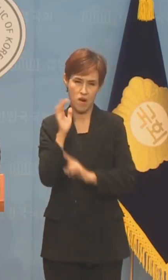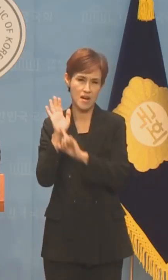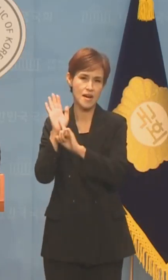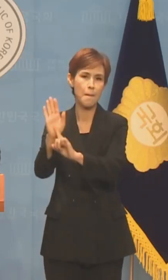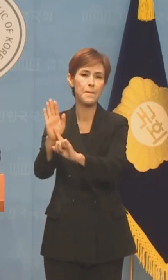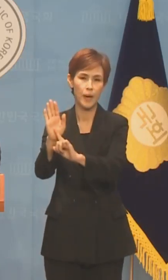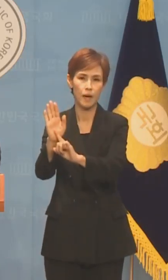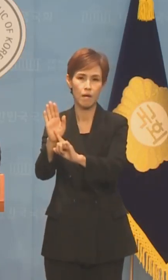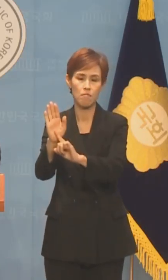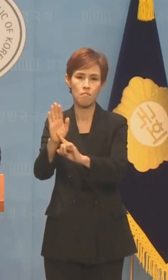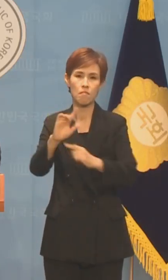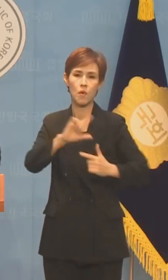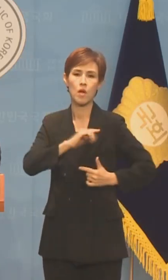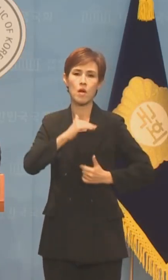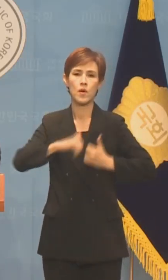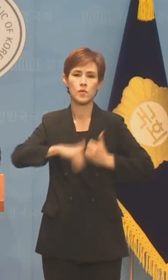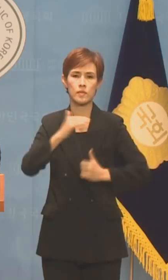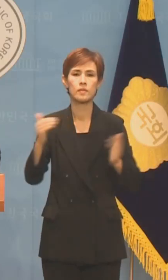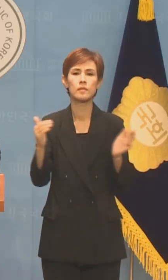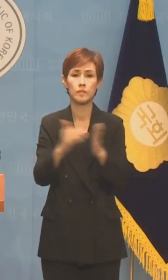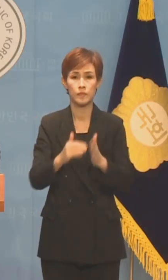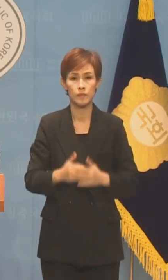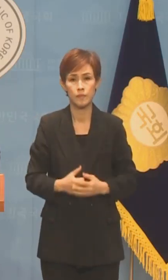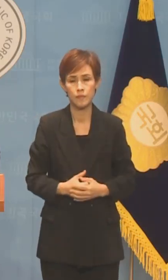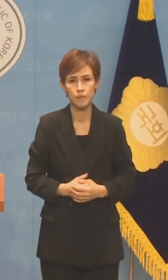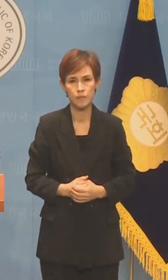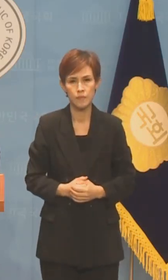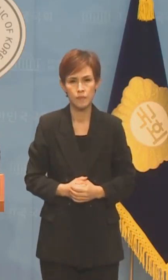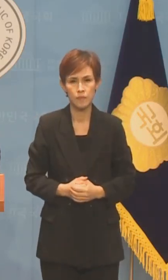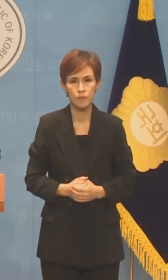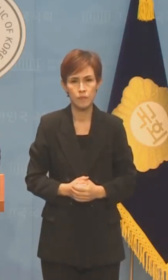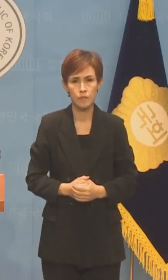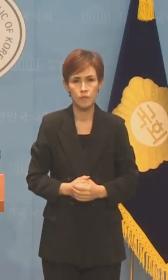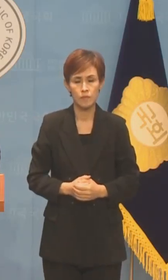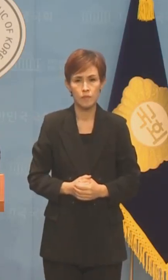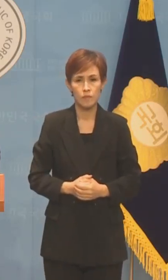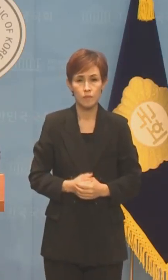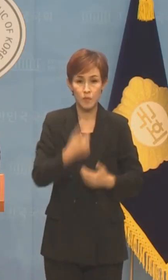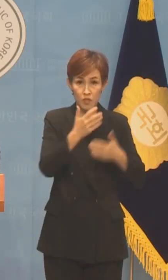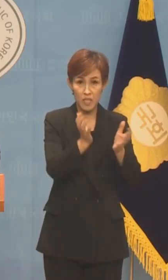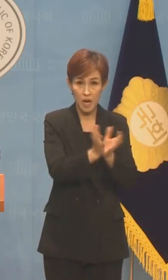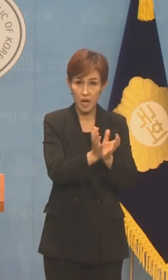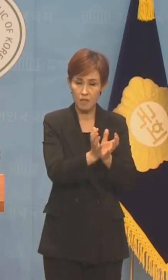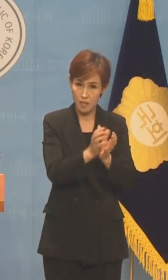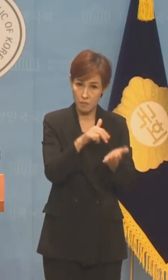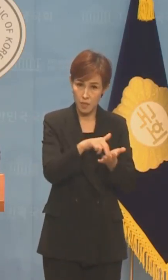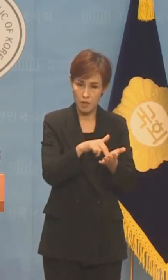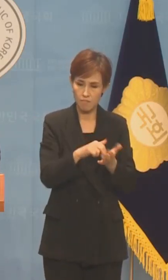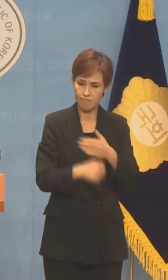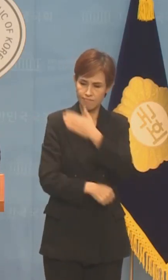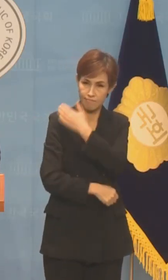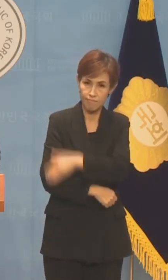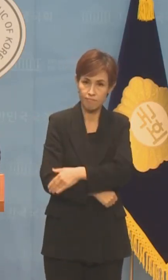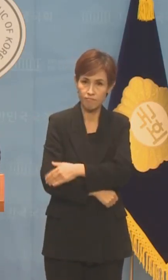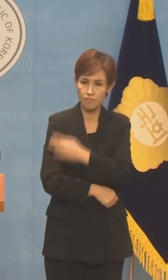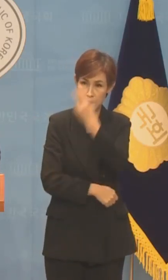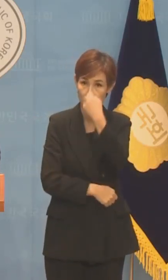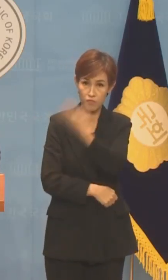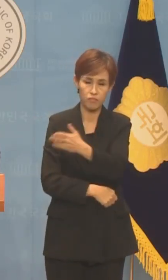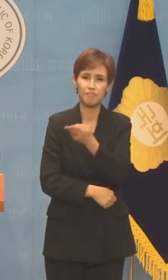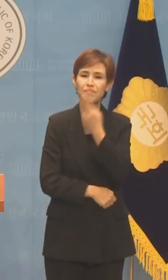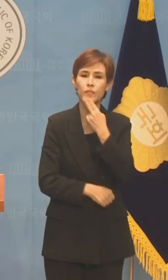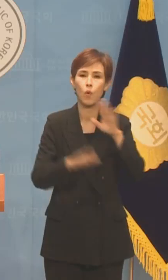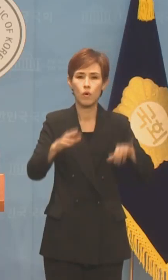적시하여 명예를 훼손했습니다. 민주당을 좌시하지 않고 오늘 바로 고발